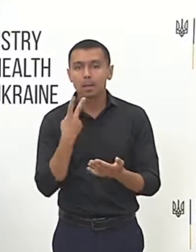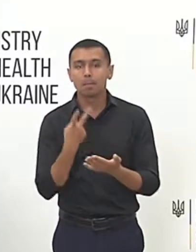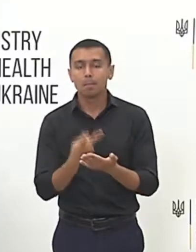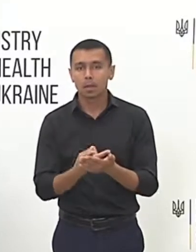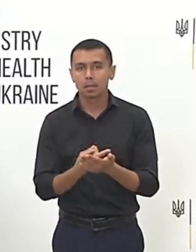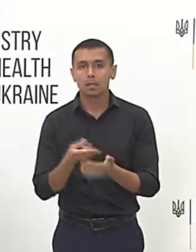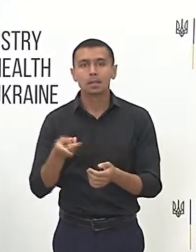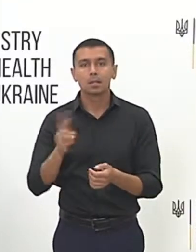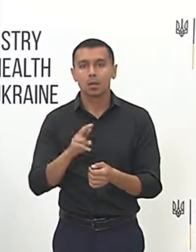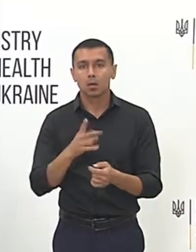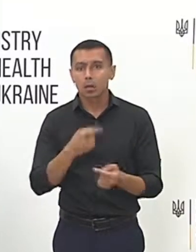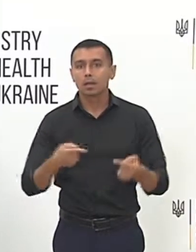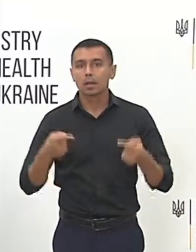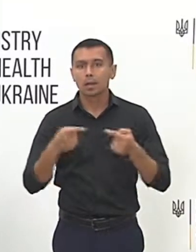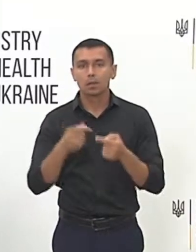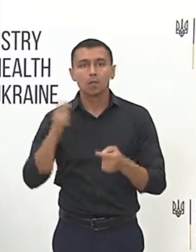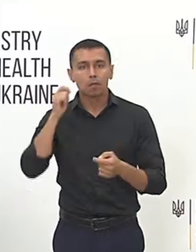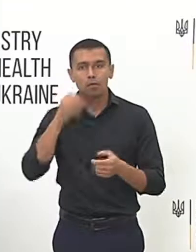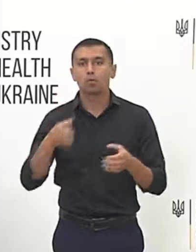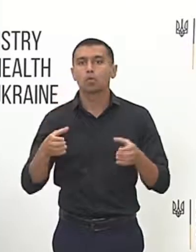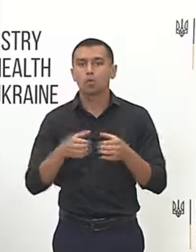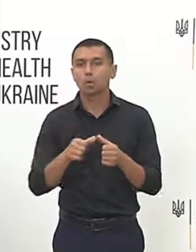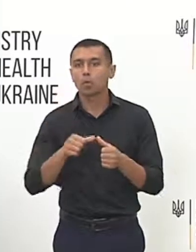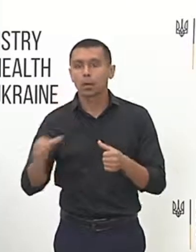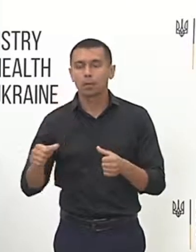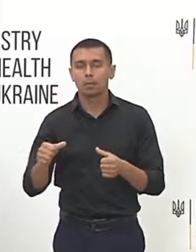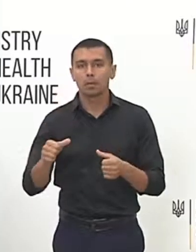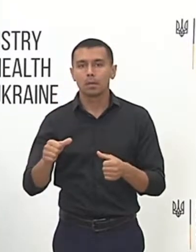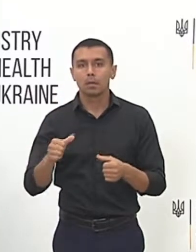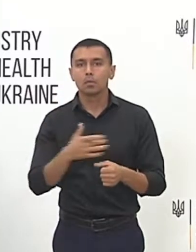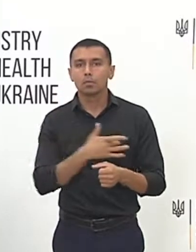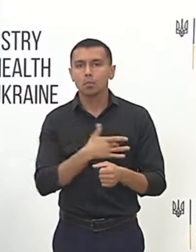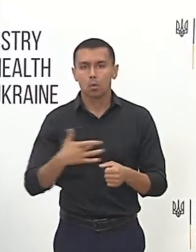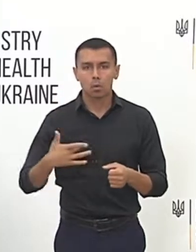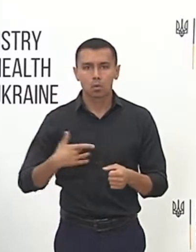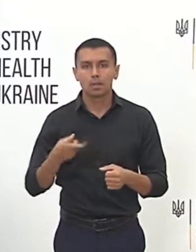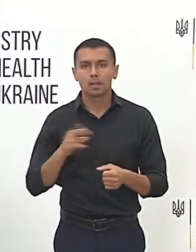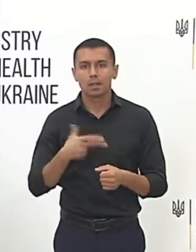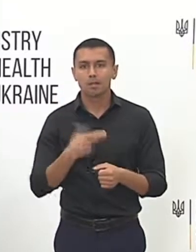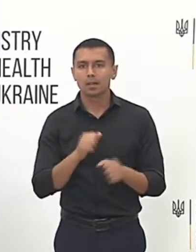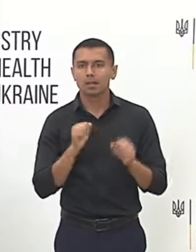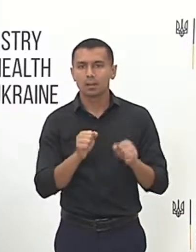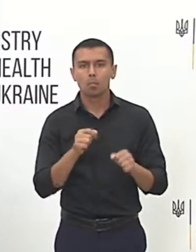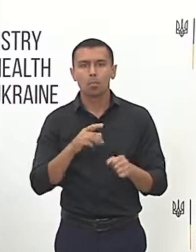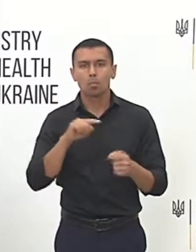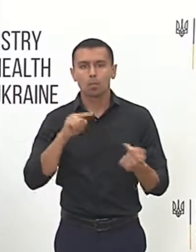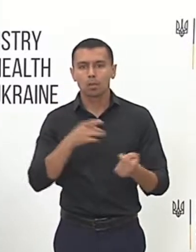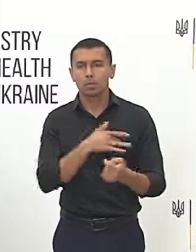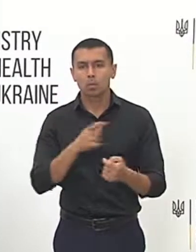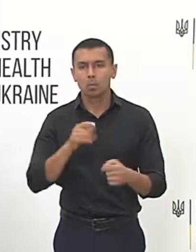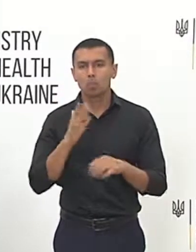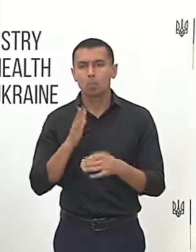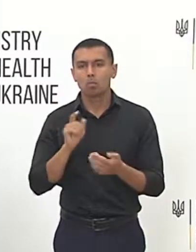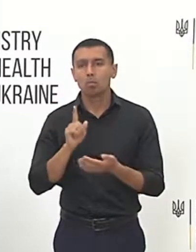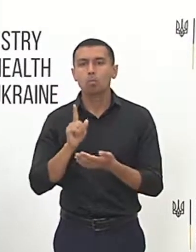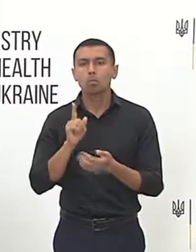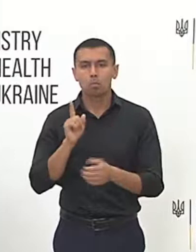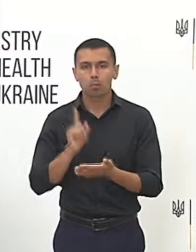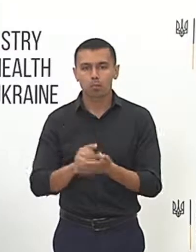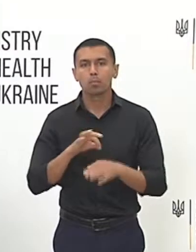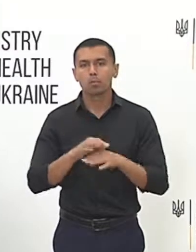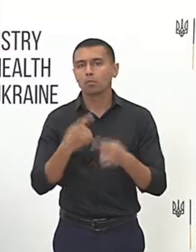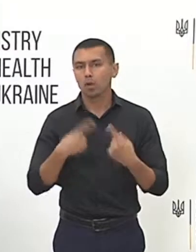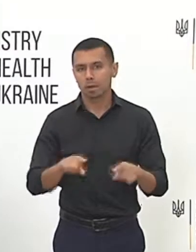передбачені для конкретної вікової групи, окрім туберкульозу. Для вакцини проти туберкульозу повинна проводитись в окремий